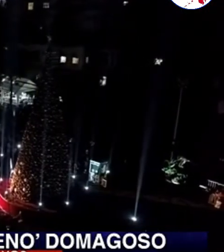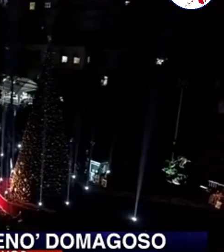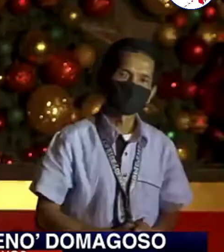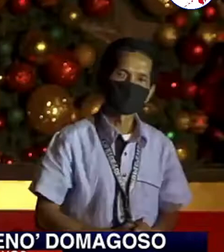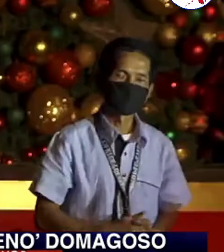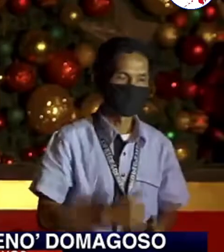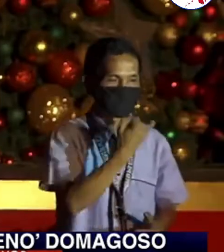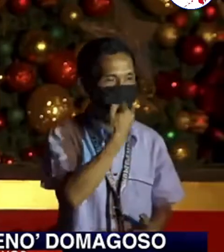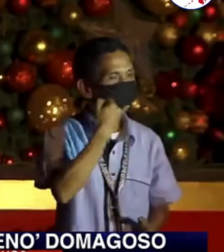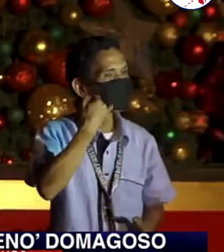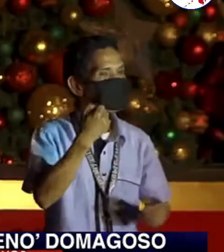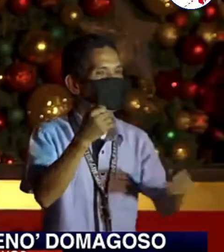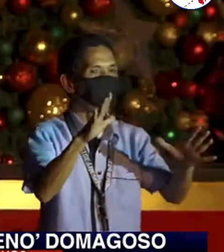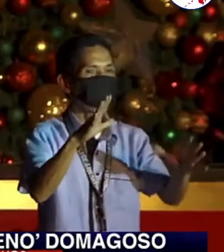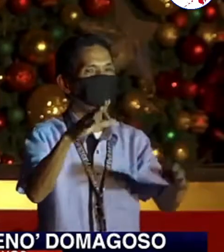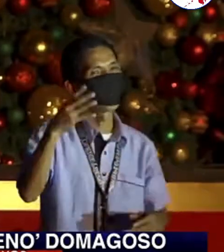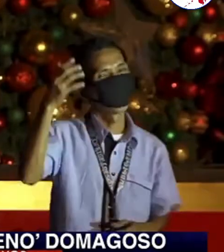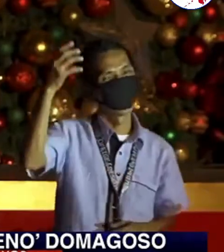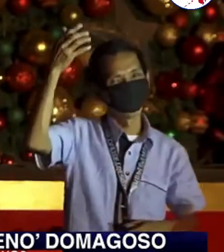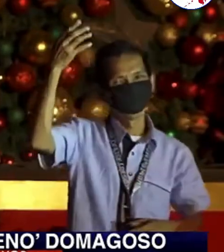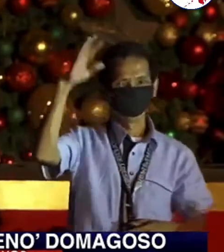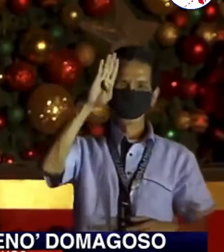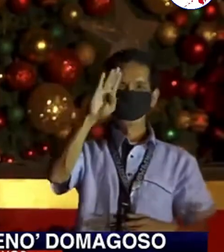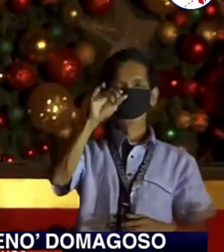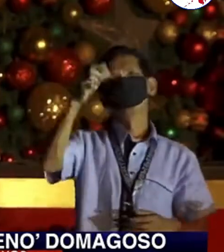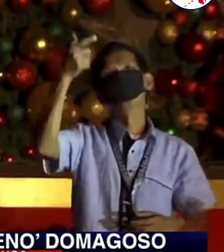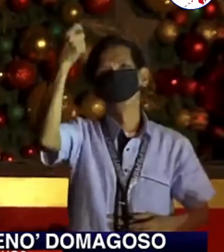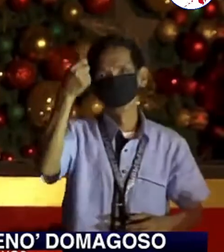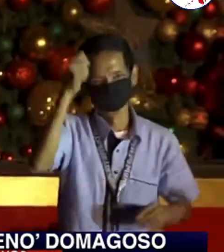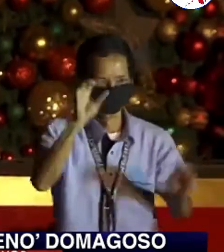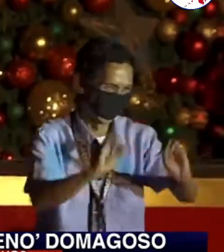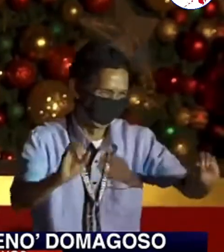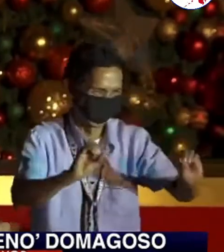Si Jess, walang bonus.